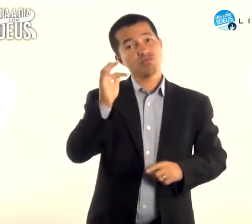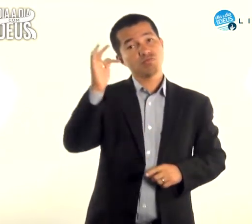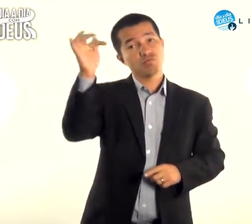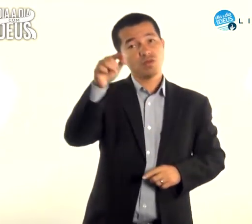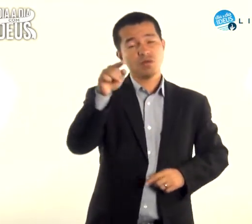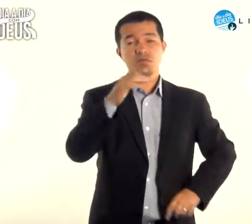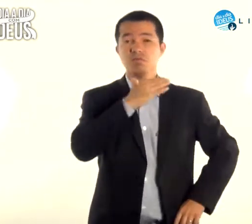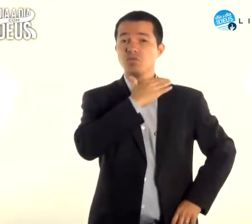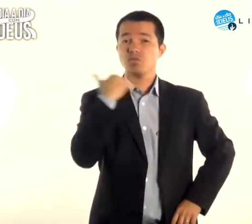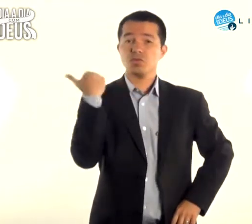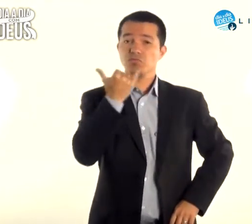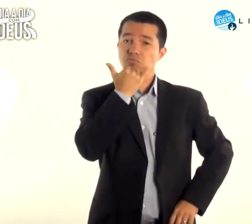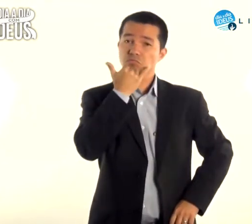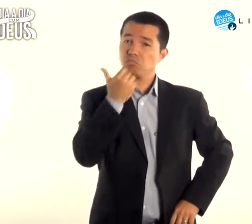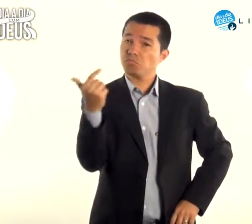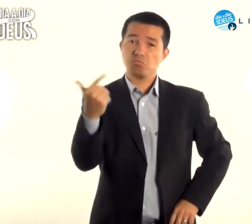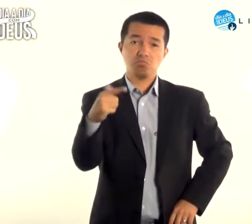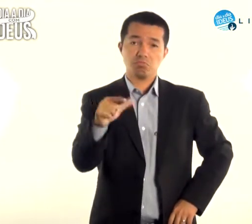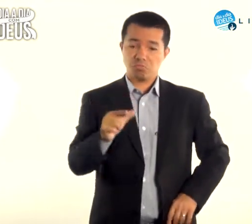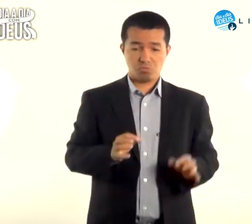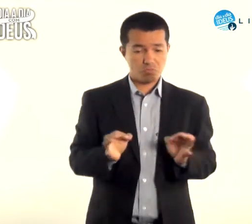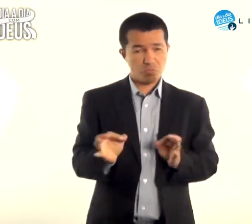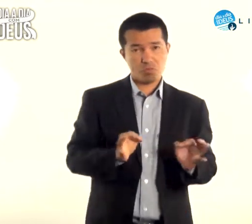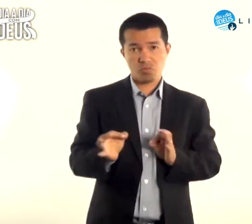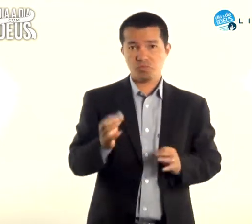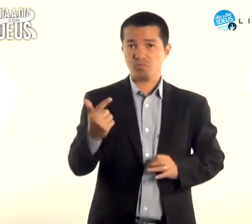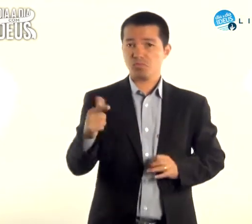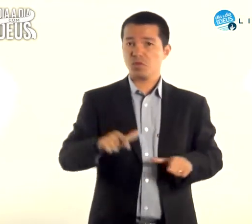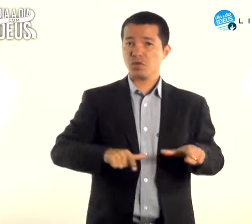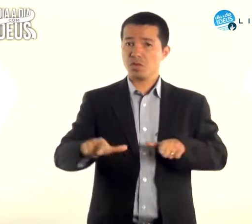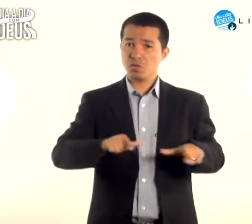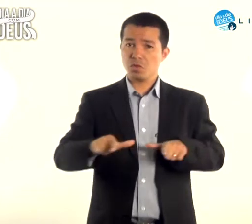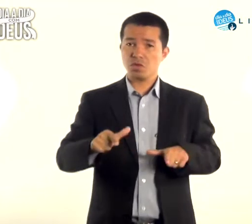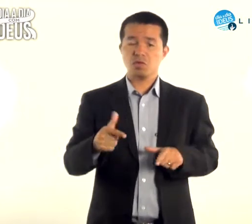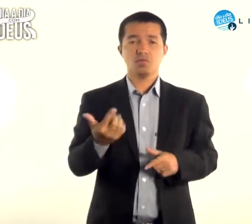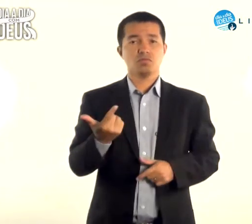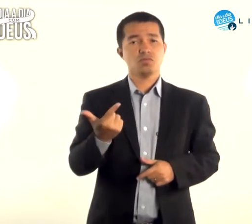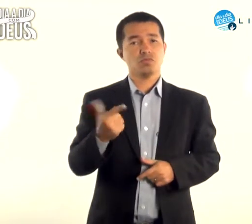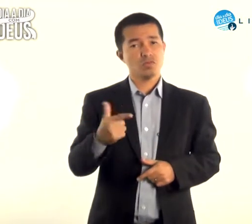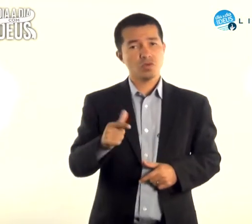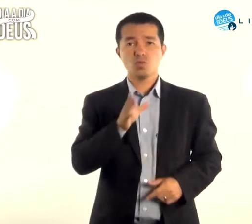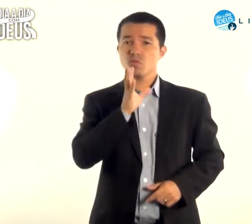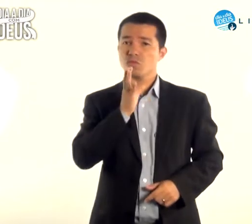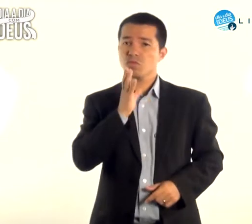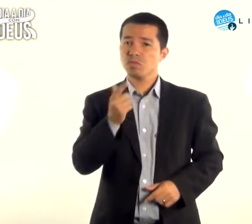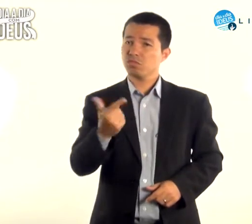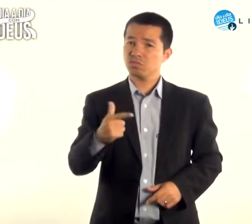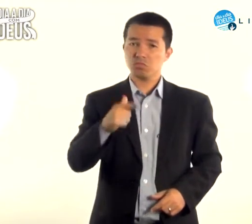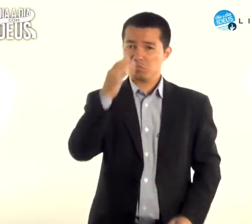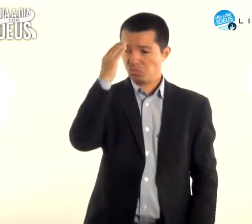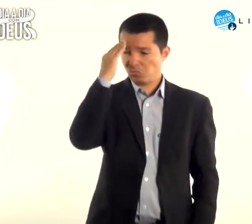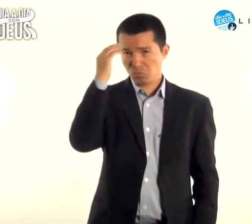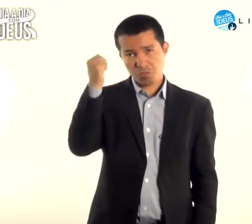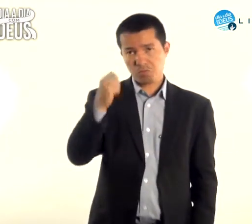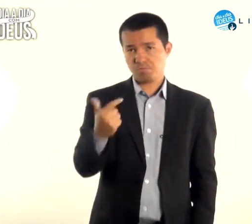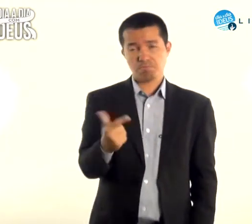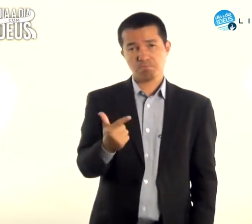obra, nem projetos, nem conhecimento, nem sabedoria alguma. A Bíblia fala sobre o tempo de